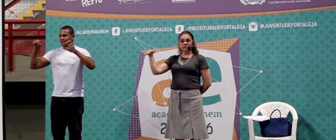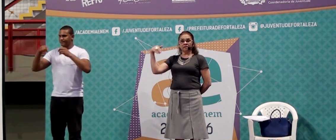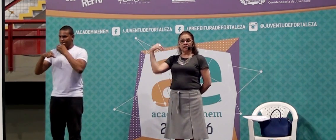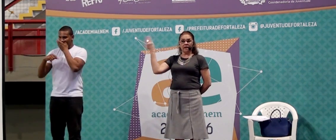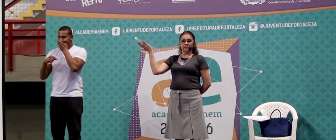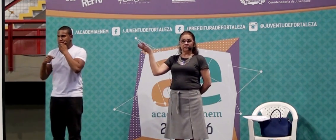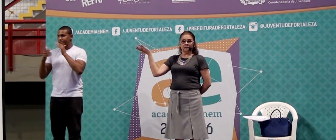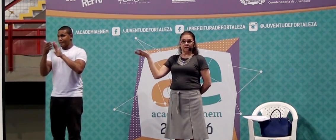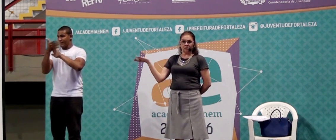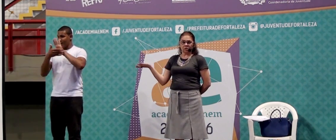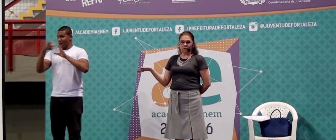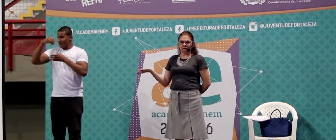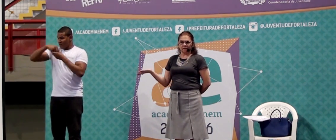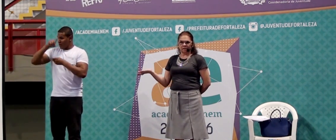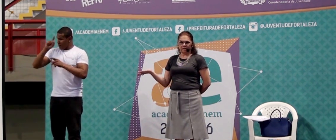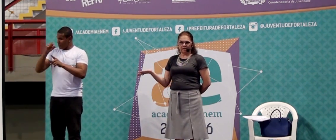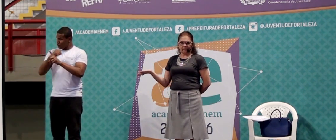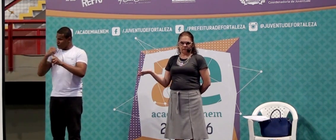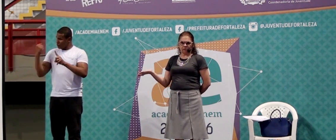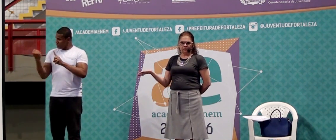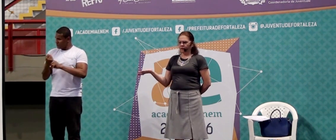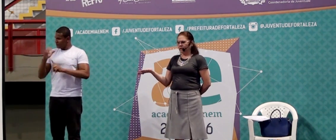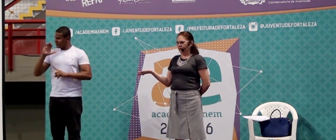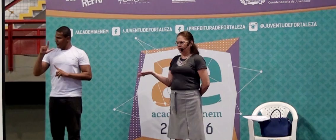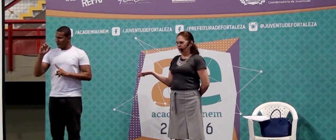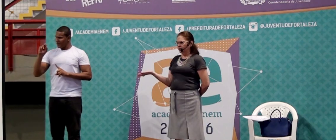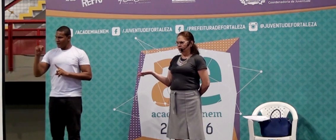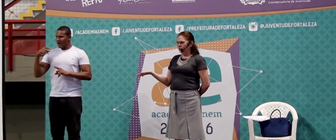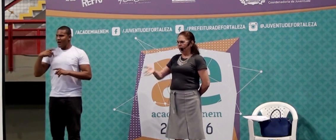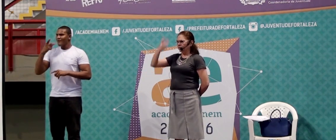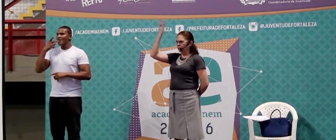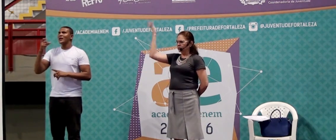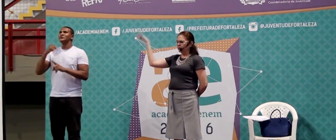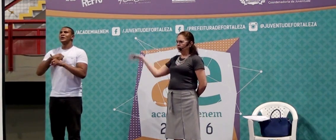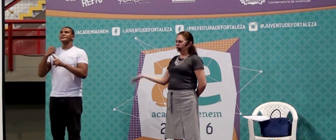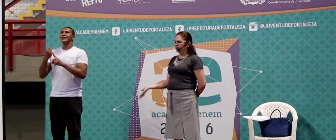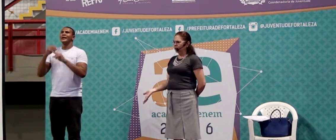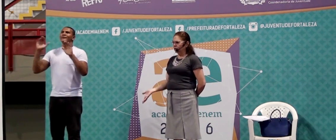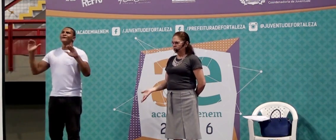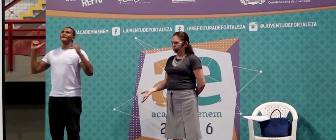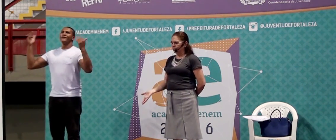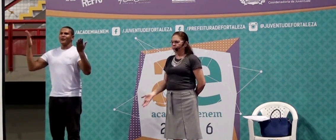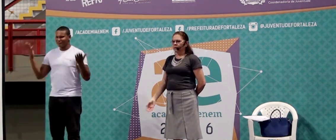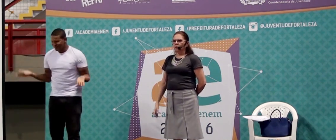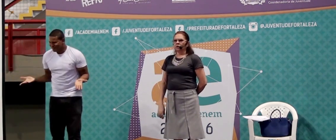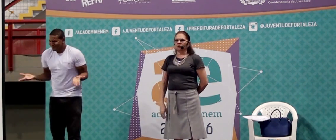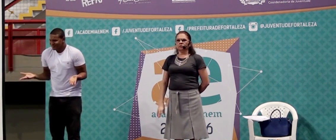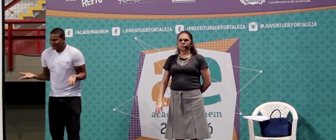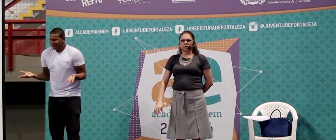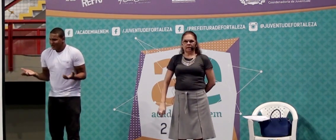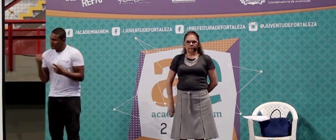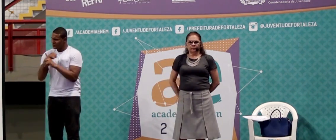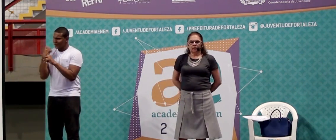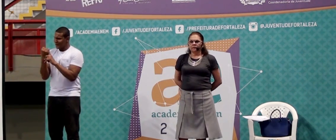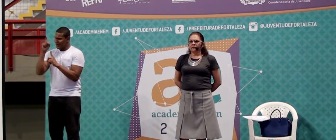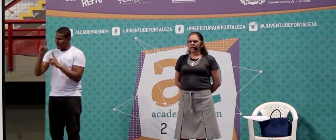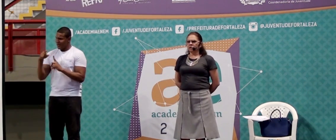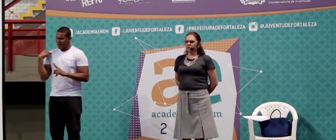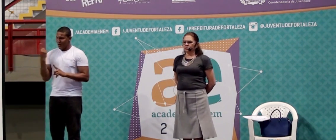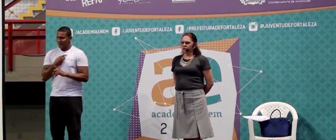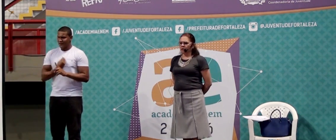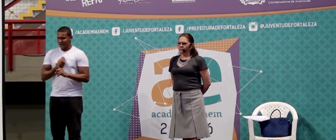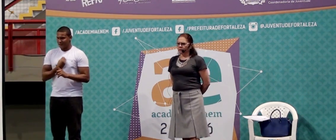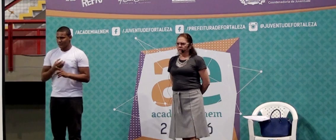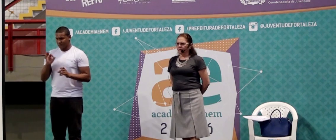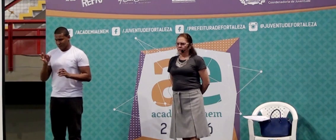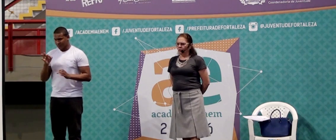Eu nem sei se existe outra sociedade fora da Terra. Como é que eu vou botar uma coisa que é lógica? Outro modelo.